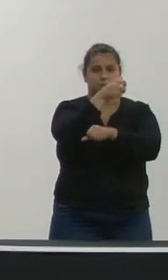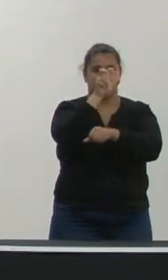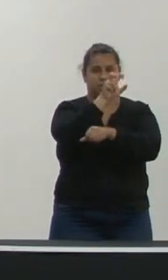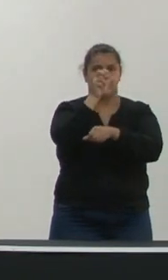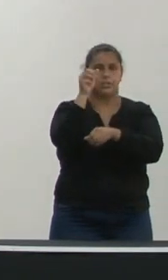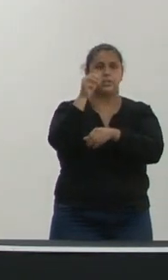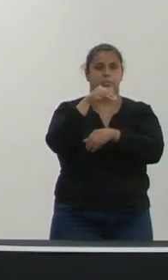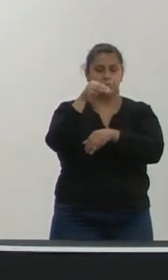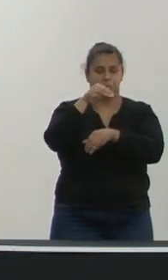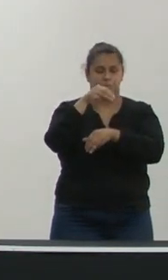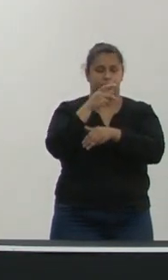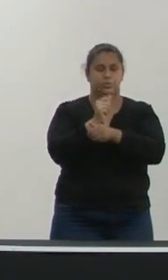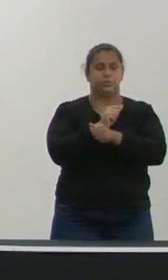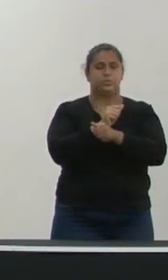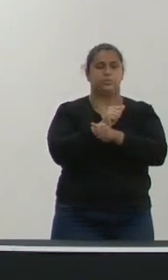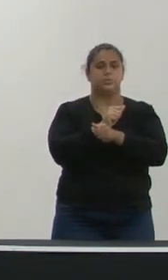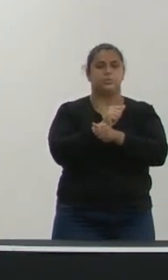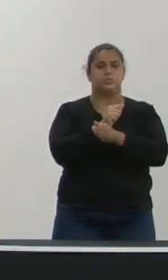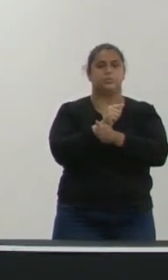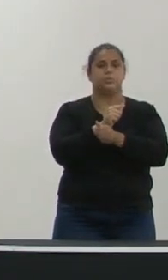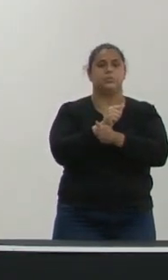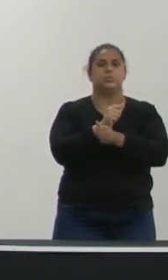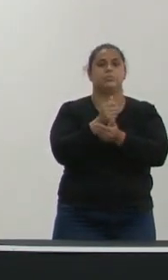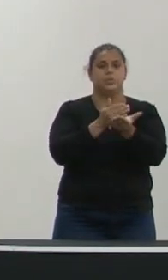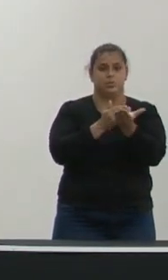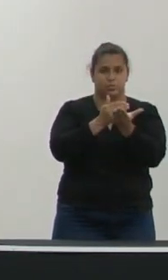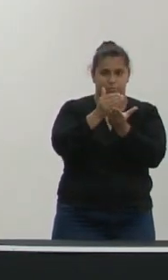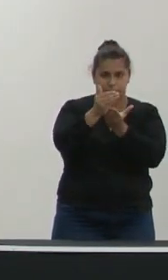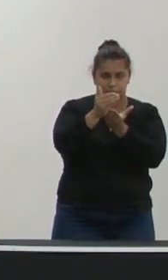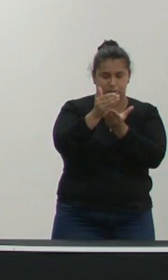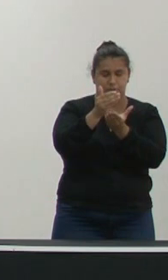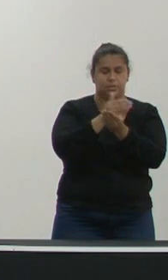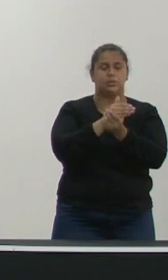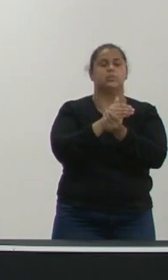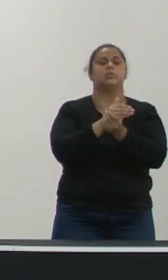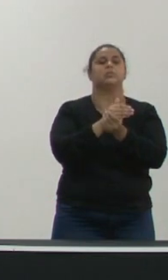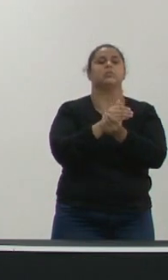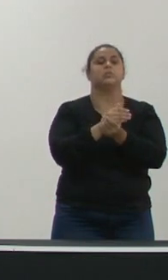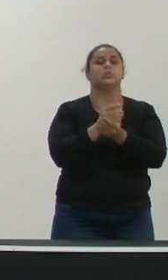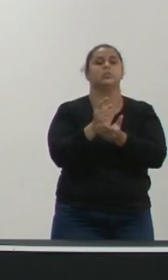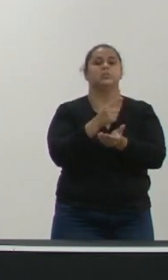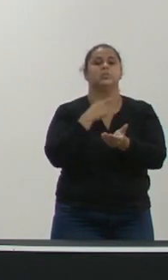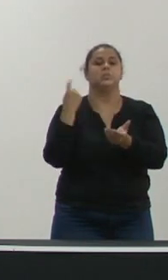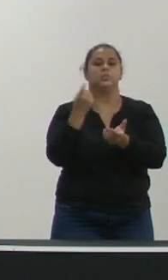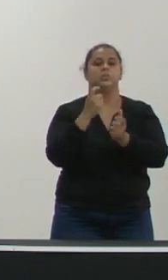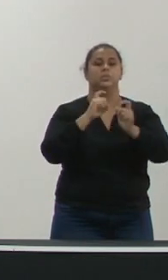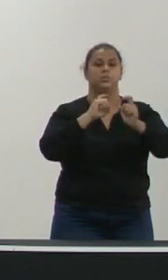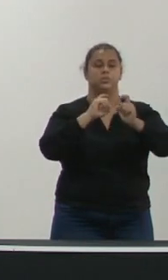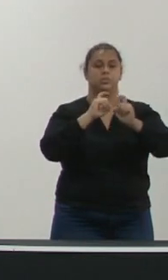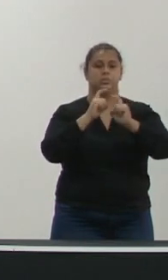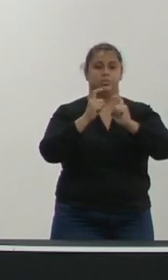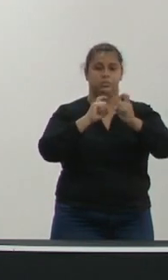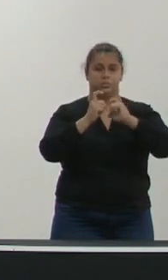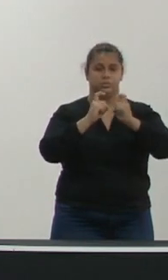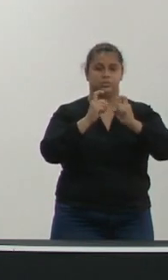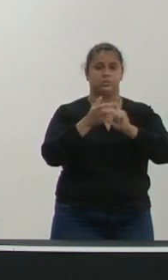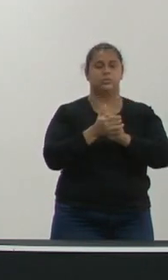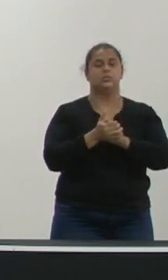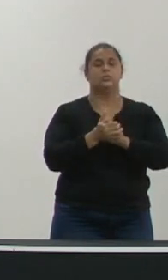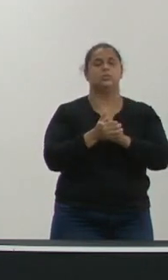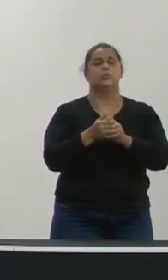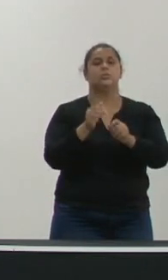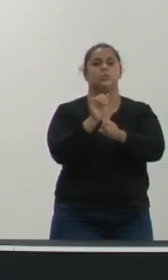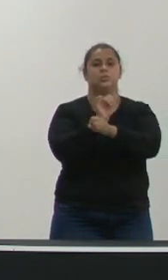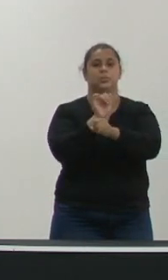oficializar para a gente dar início à nossa sessão, aguardando o